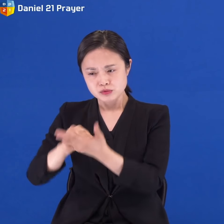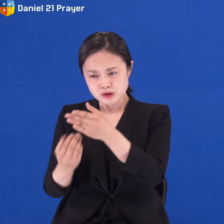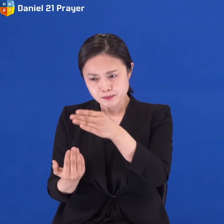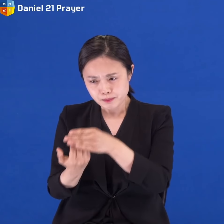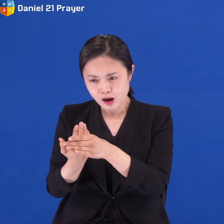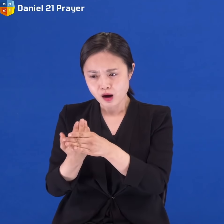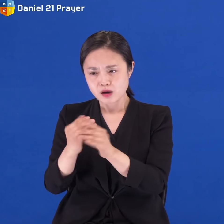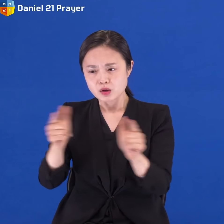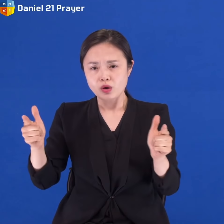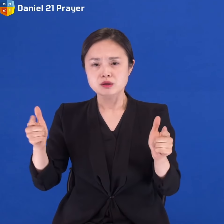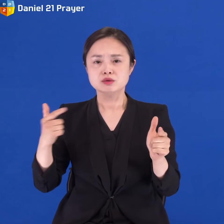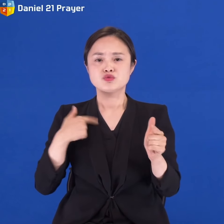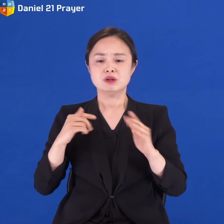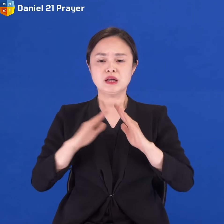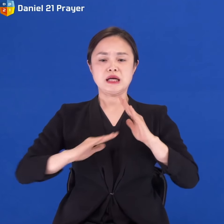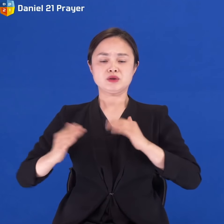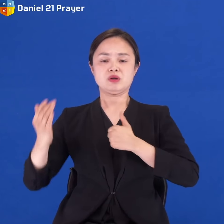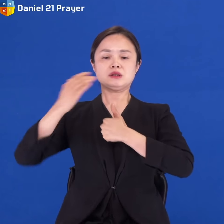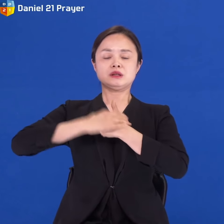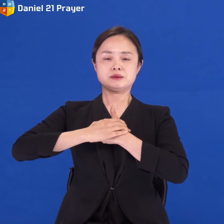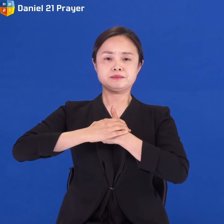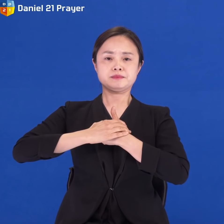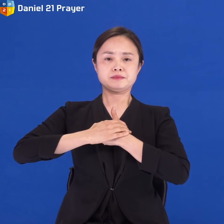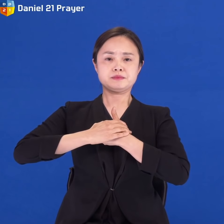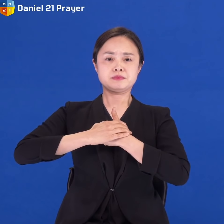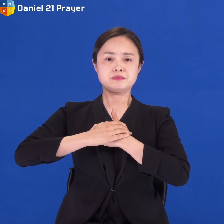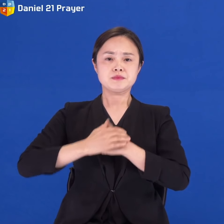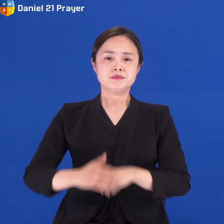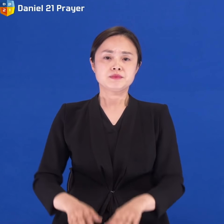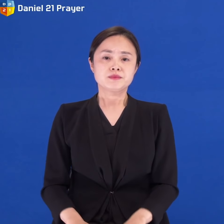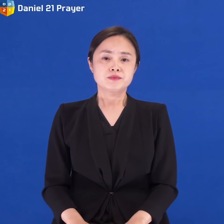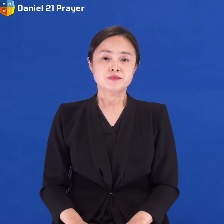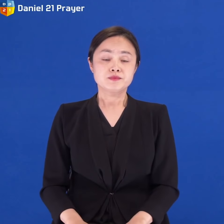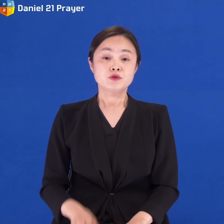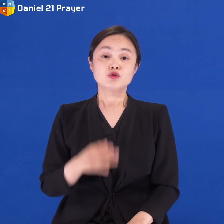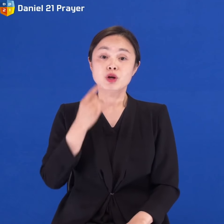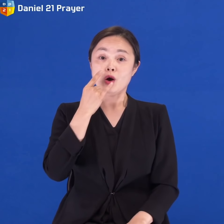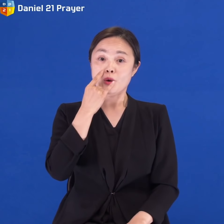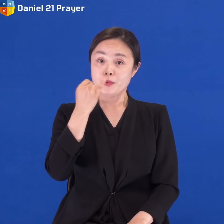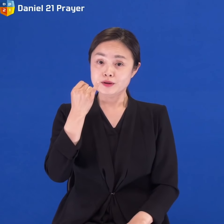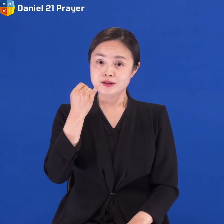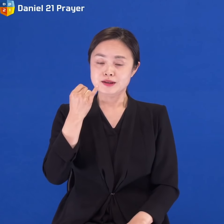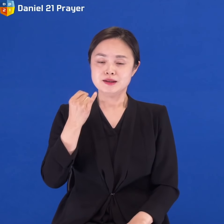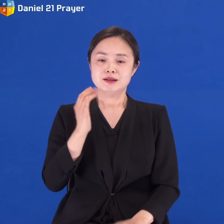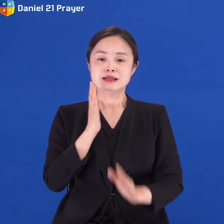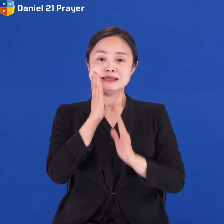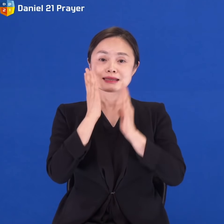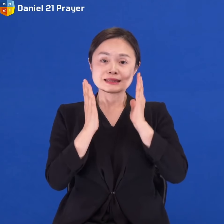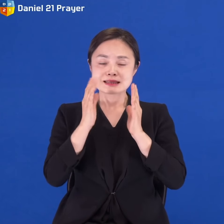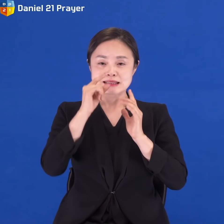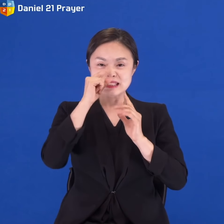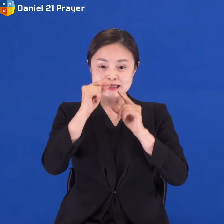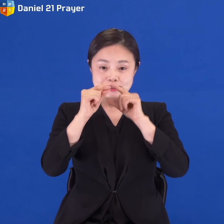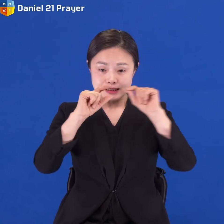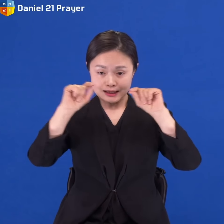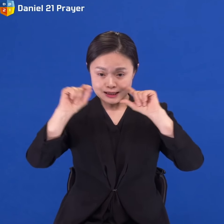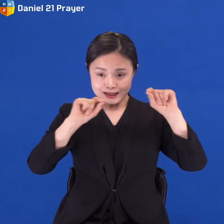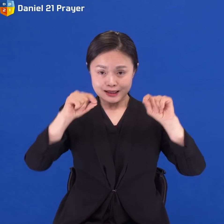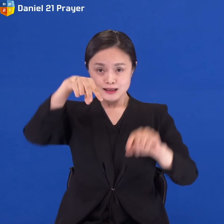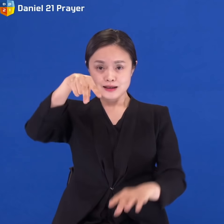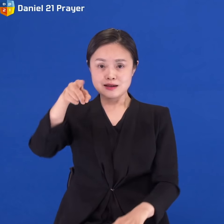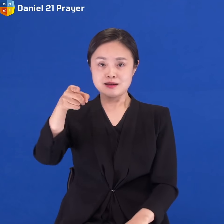어머니는 선인장을 좋아하시고 항상 부엌에 선인장을 키우시면서 선인장의 가시 같은